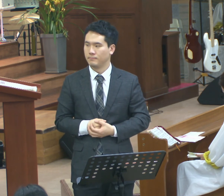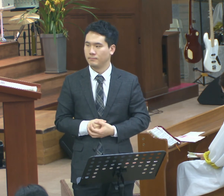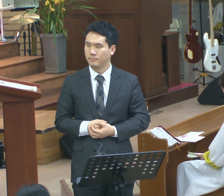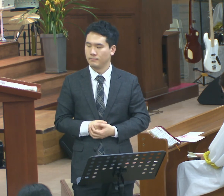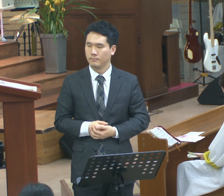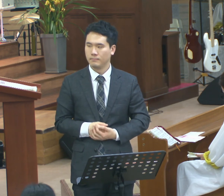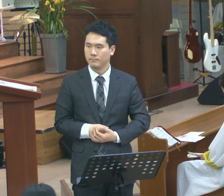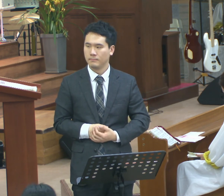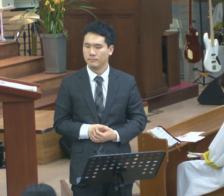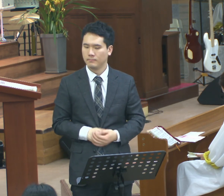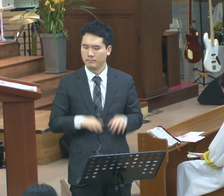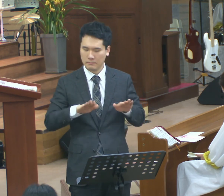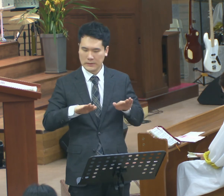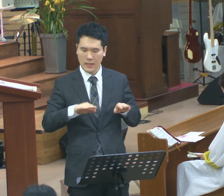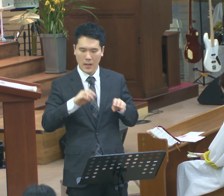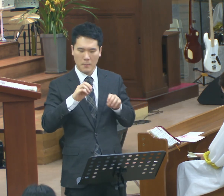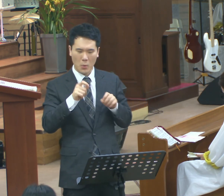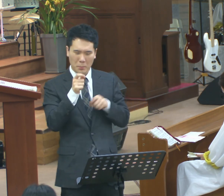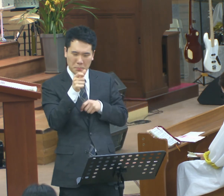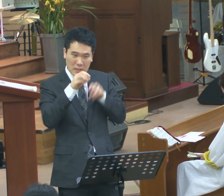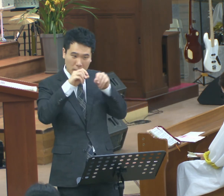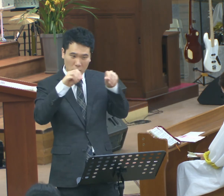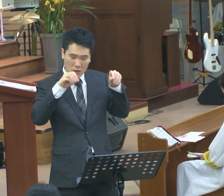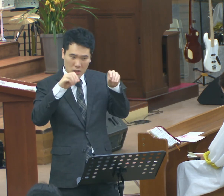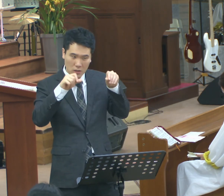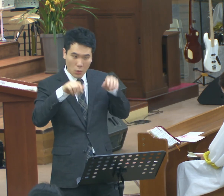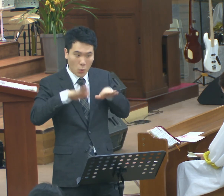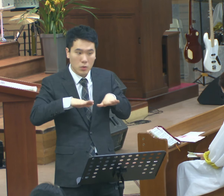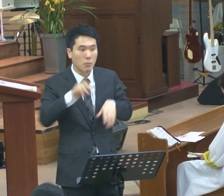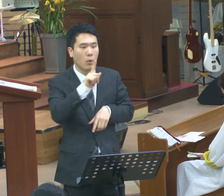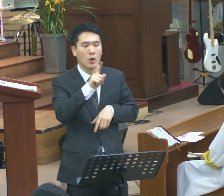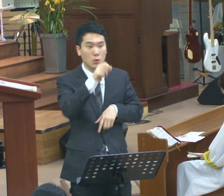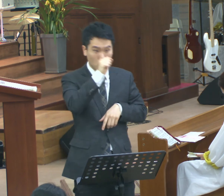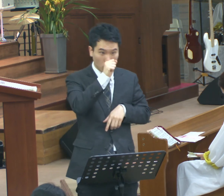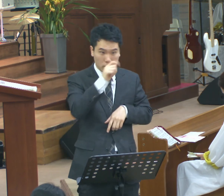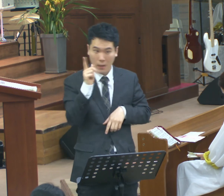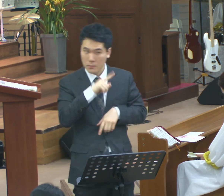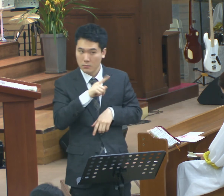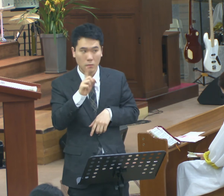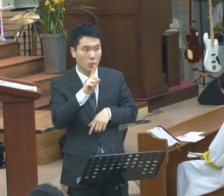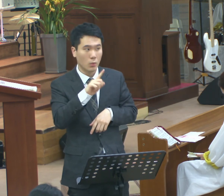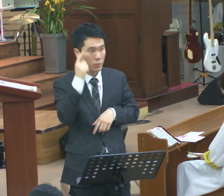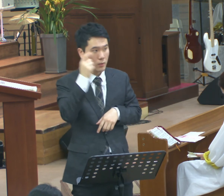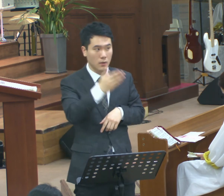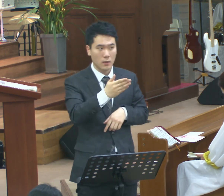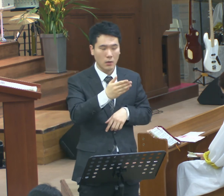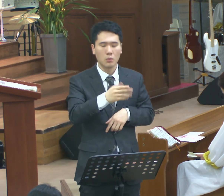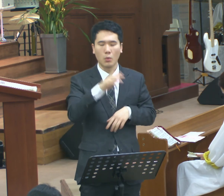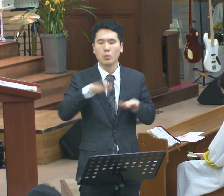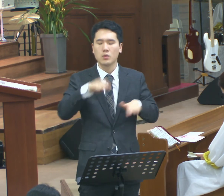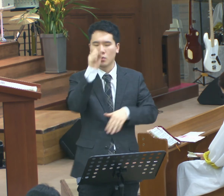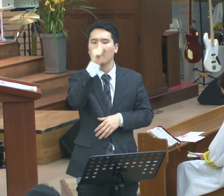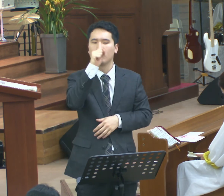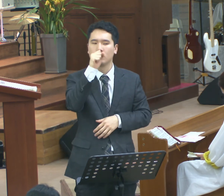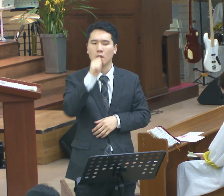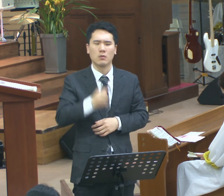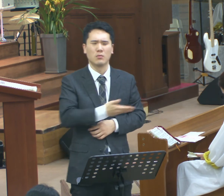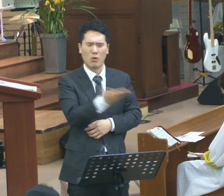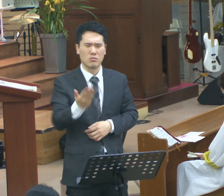오늘은 미세먼지 좋음이에요, 나쁨이에요? 오늘 좋음이에요. 이런 날은 담대하게 마스크를